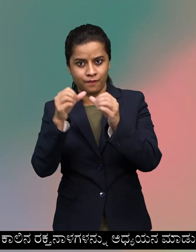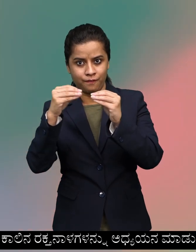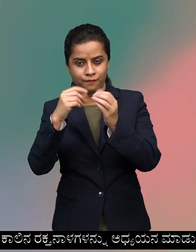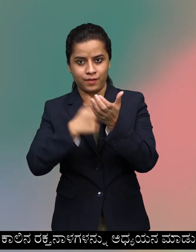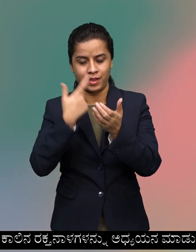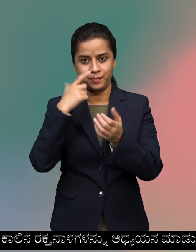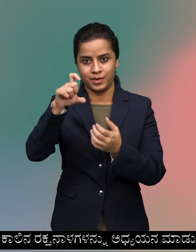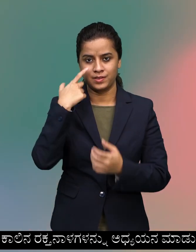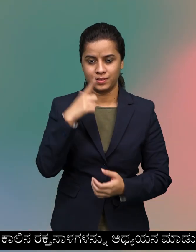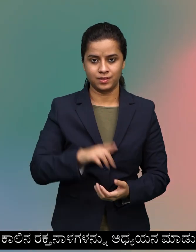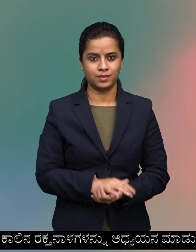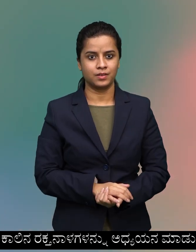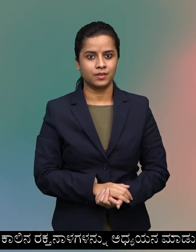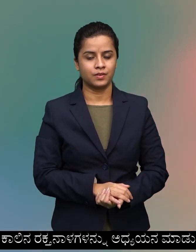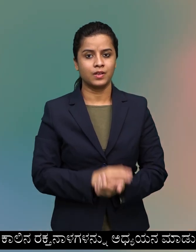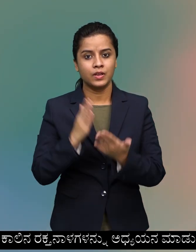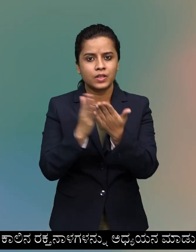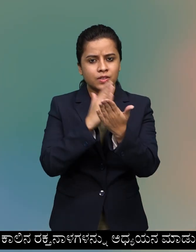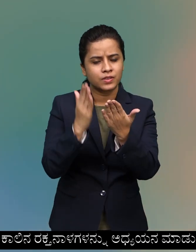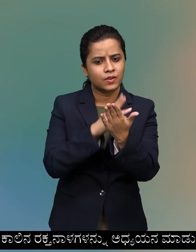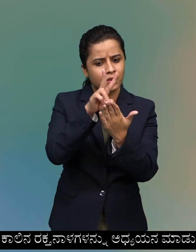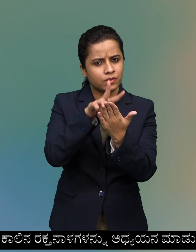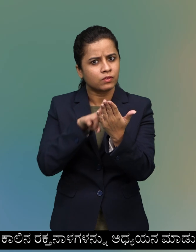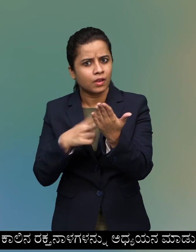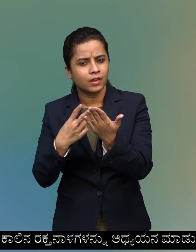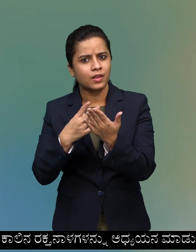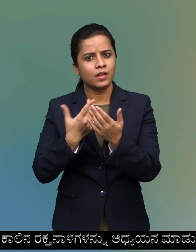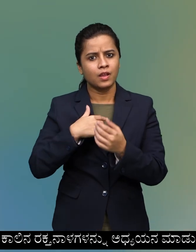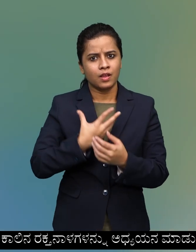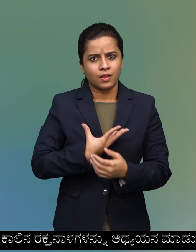ಮಾಡುತ್ತಿದ್ದನು ಮತ್ತು ಅವುಗಳಲ್ಲಿ ಸಣ್ಣ ಕವಾಟಗಳನ್ನು ಗಮನಿಸಿದರು.